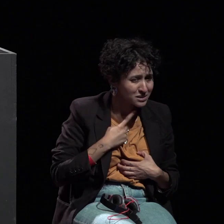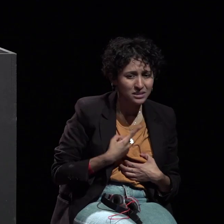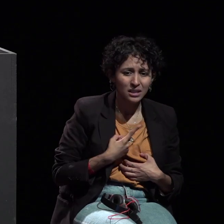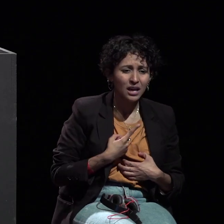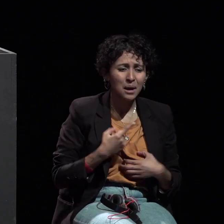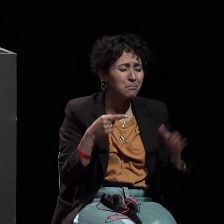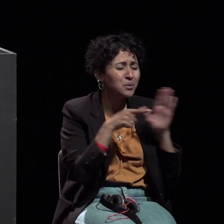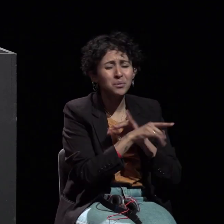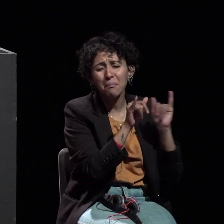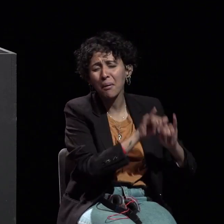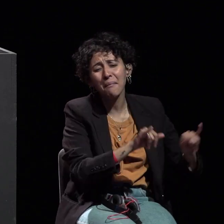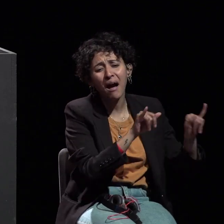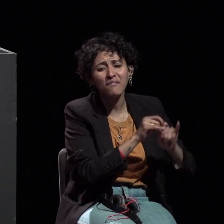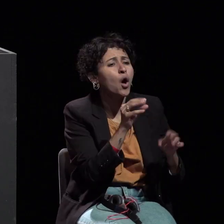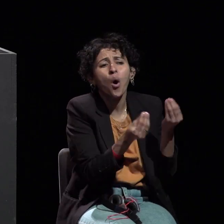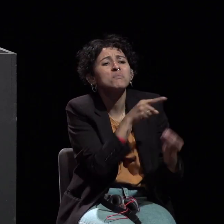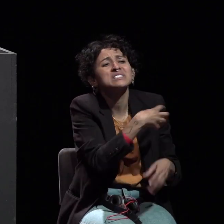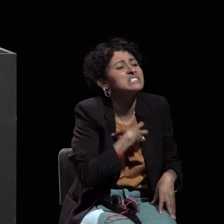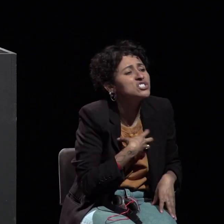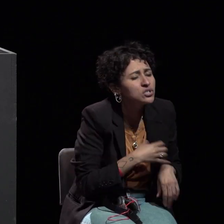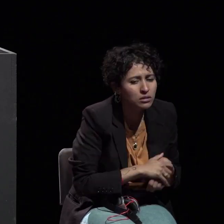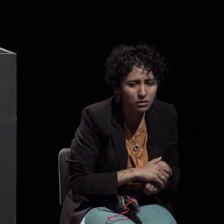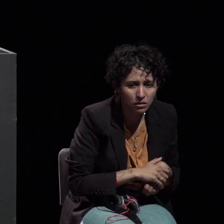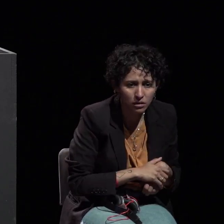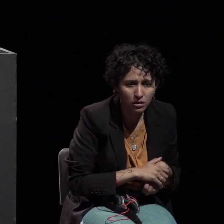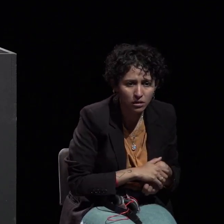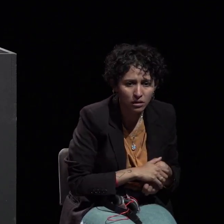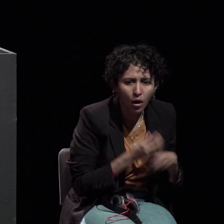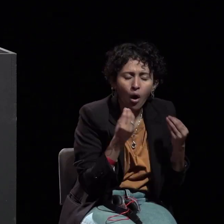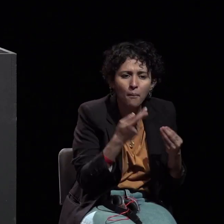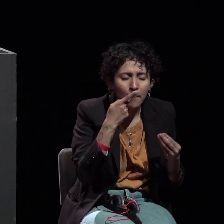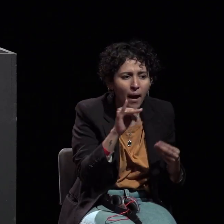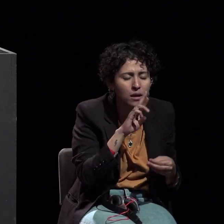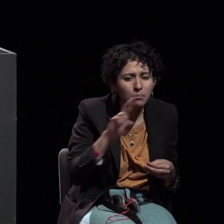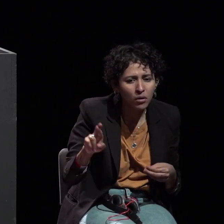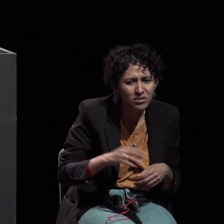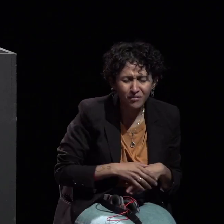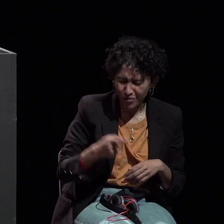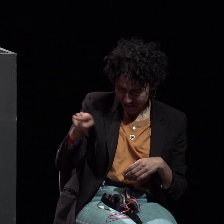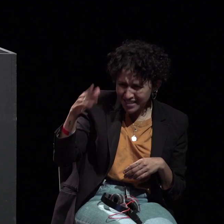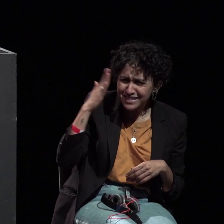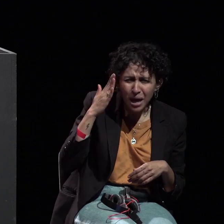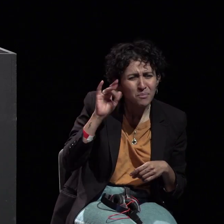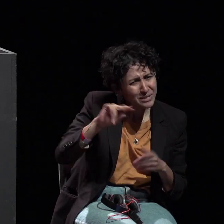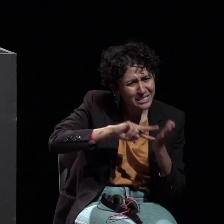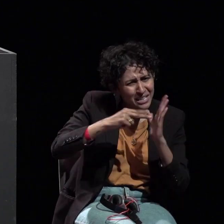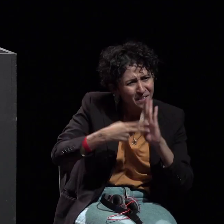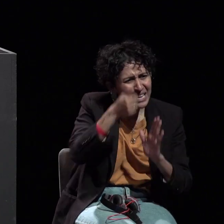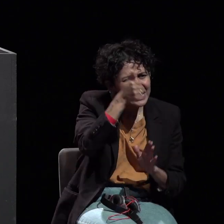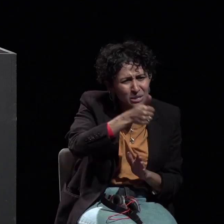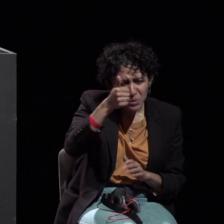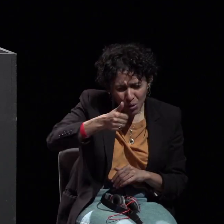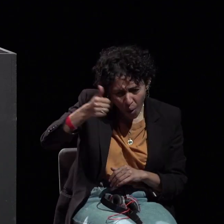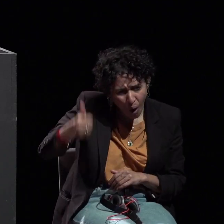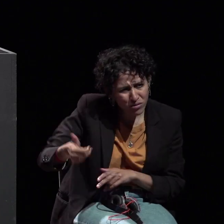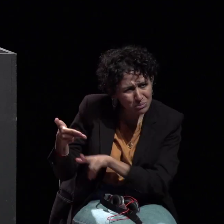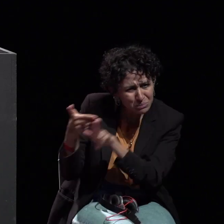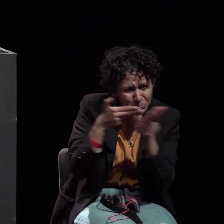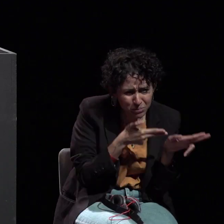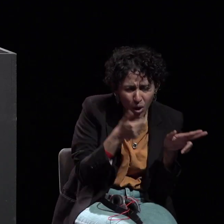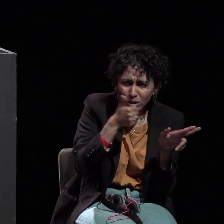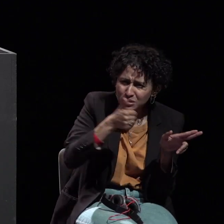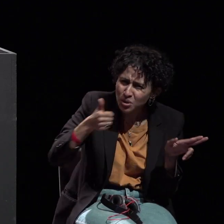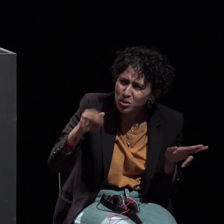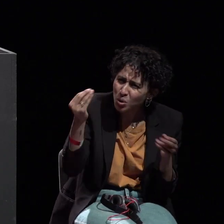111 tiros de armamento pesado no carro pequeno? E ela tenta fazer uma outra